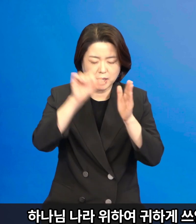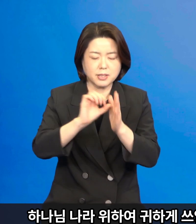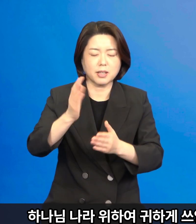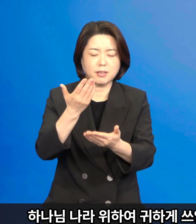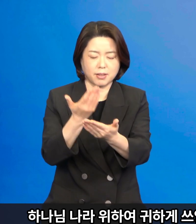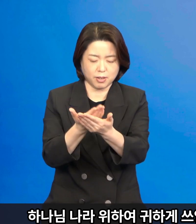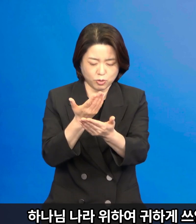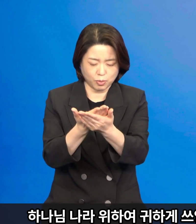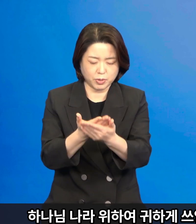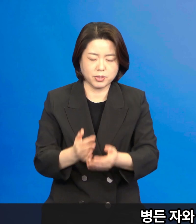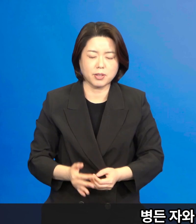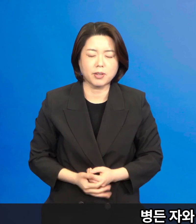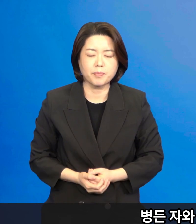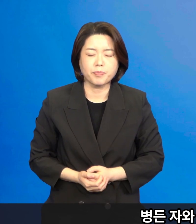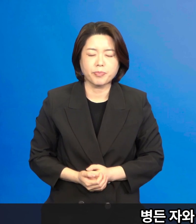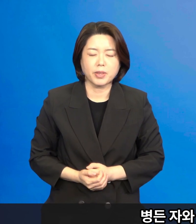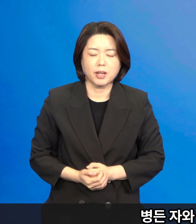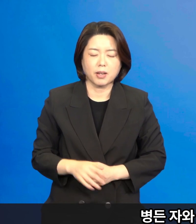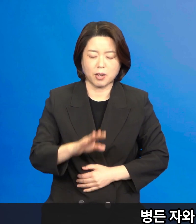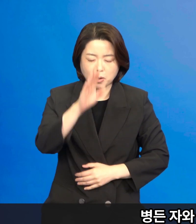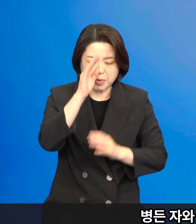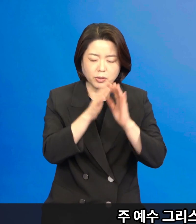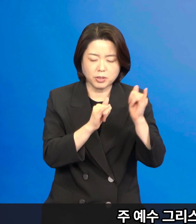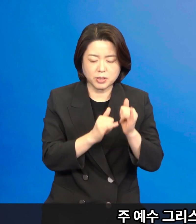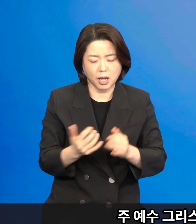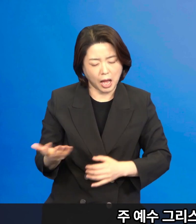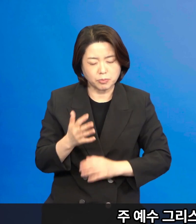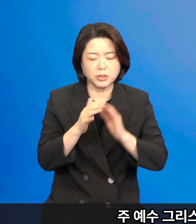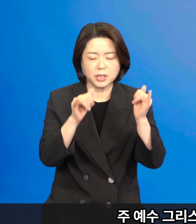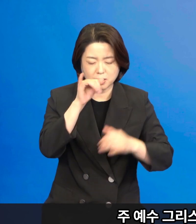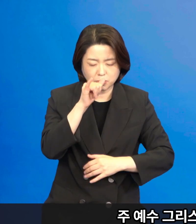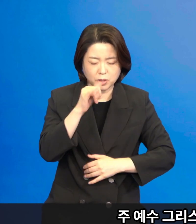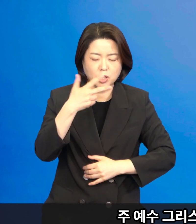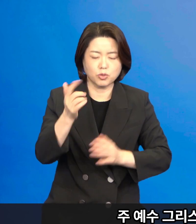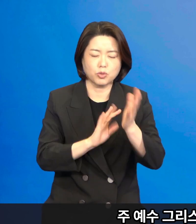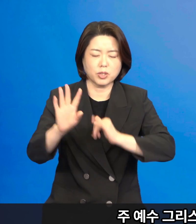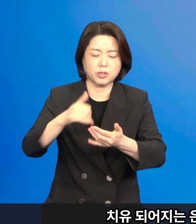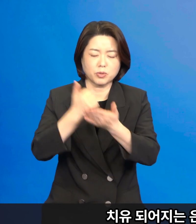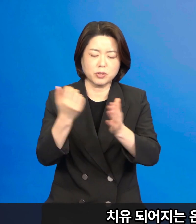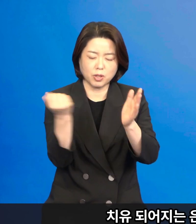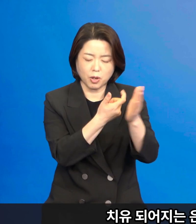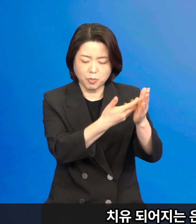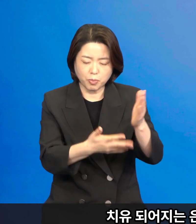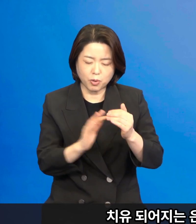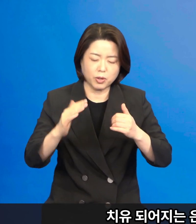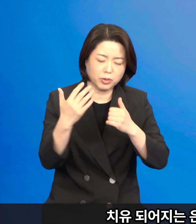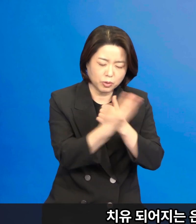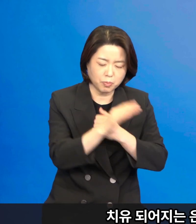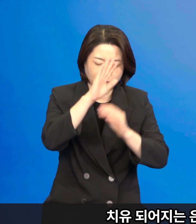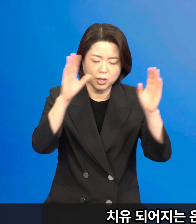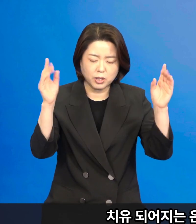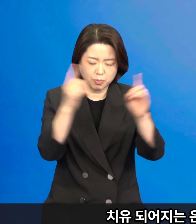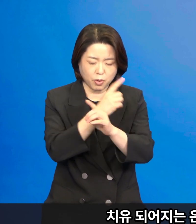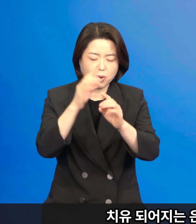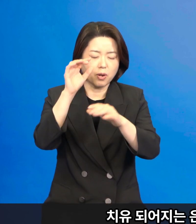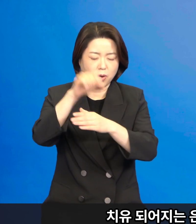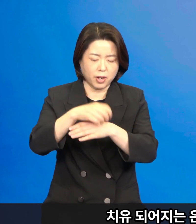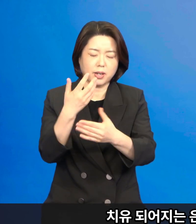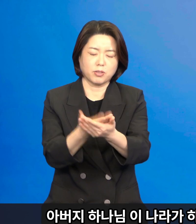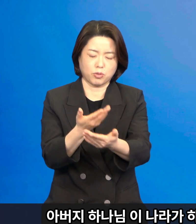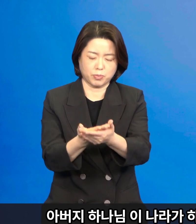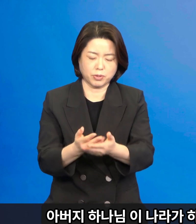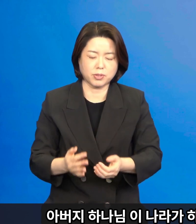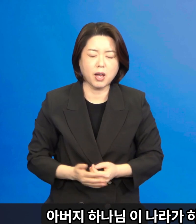하여 주시옵소서. 병든 자와 아픈 자가 있습니까? 주 예수 그리스도의 보혈로 덮어주셔서 치유되어지는 은혜를 허락하여